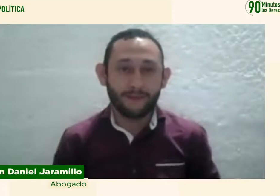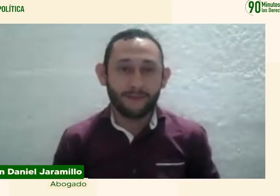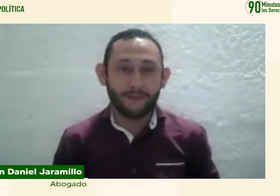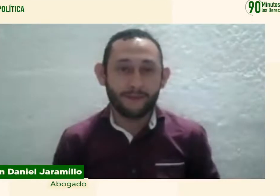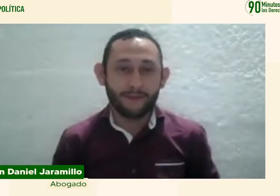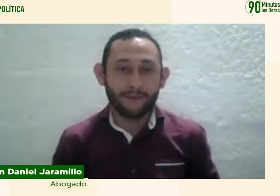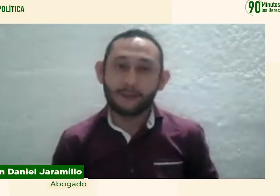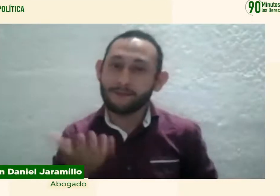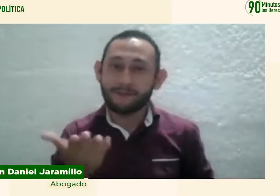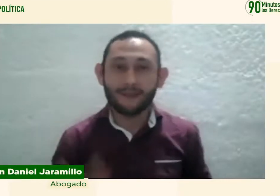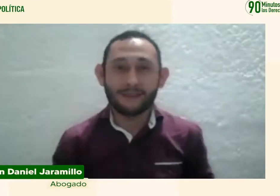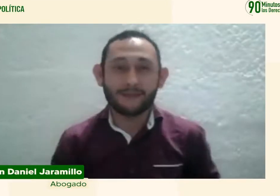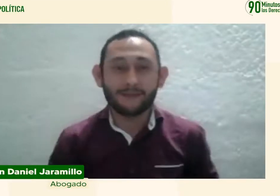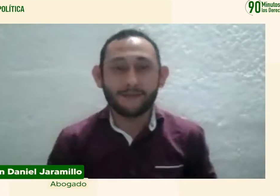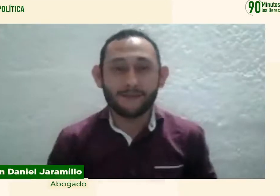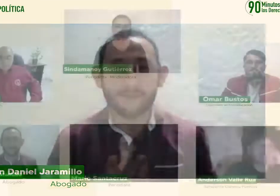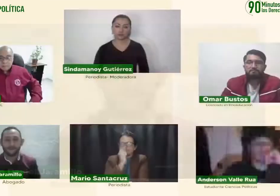dentro del país que nos rige